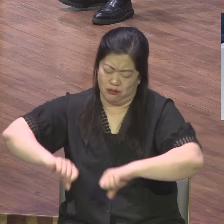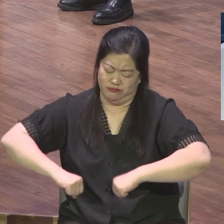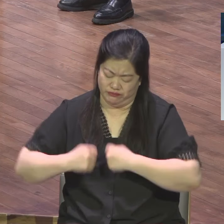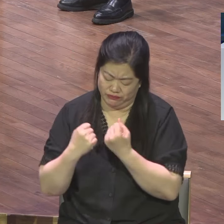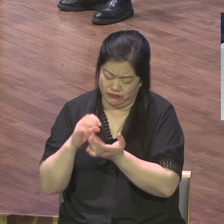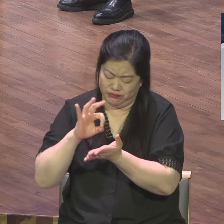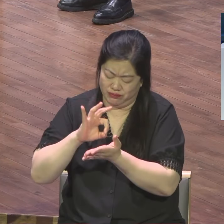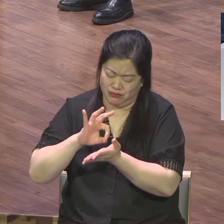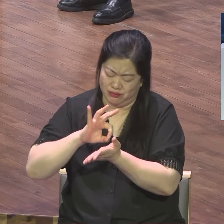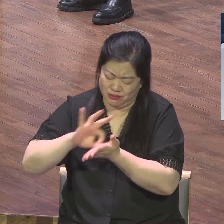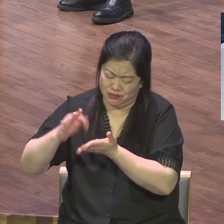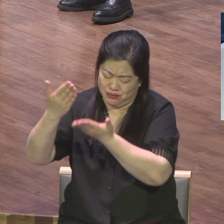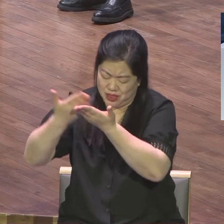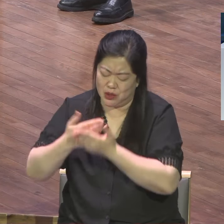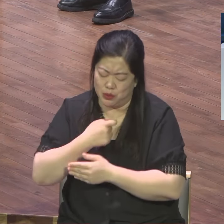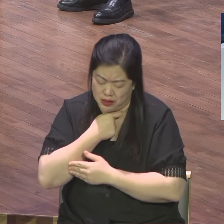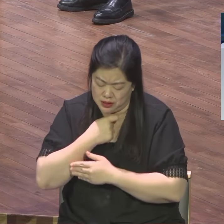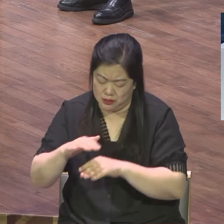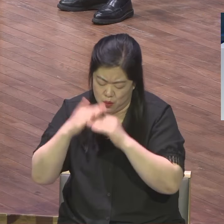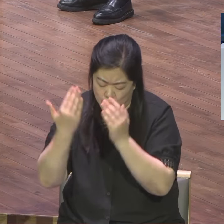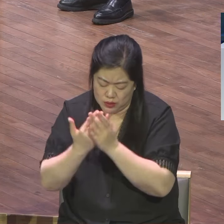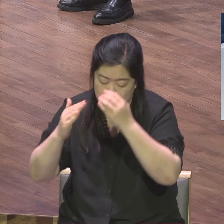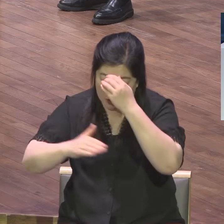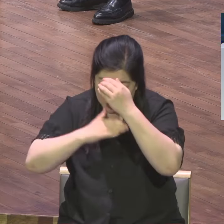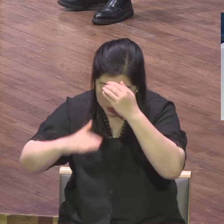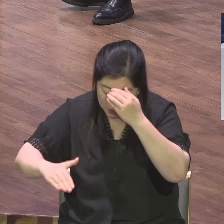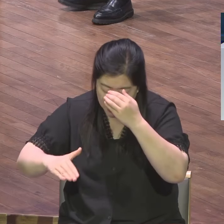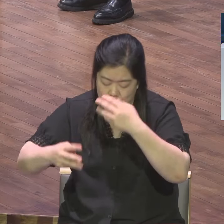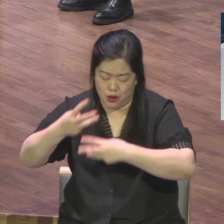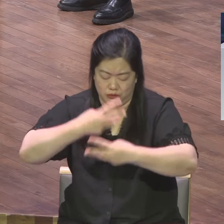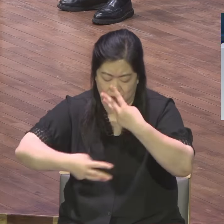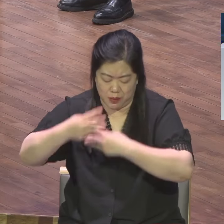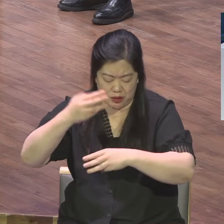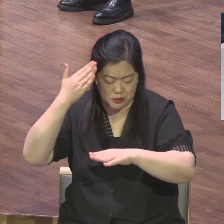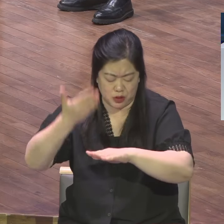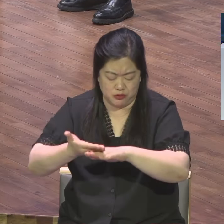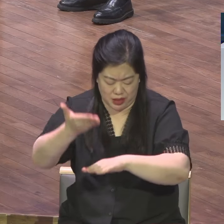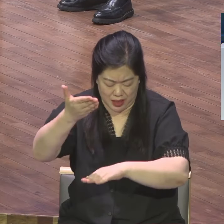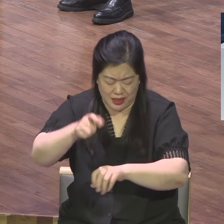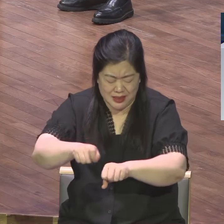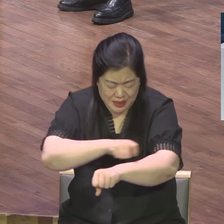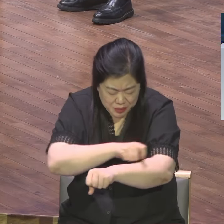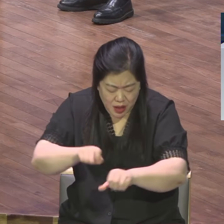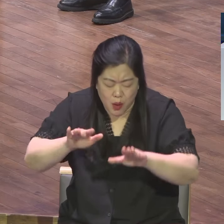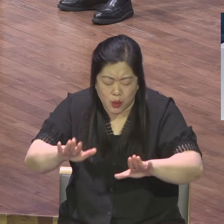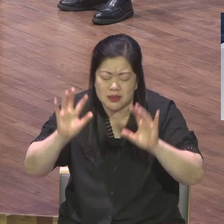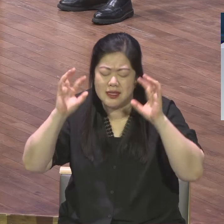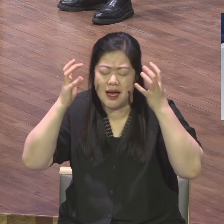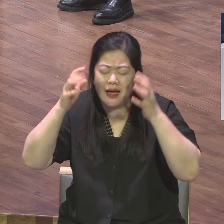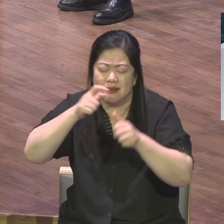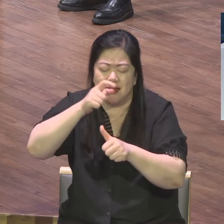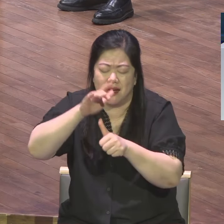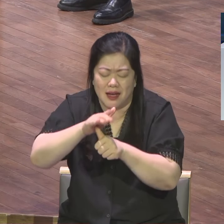중직자들과 성님들 머리 위에 또 사랑하는 렘넌트들 머리 위에 특별히 오늘 유아 세례받는 가정